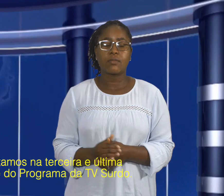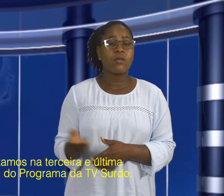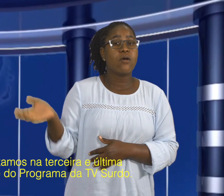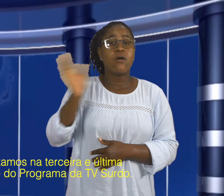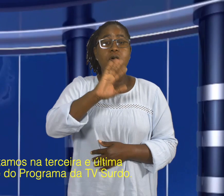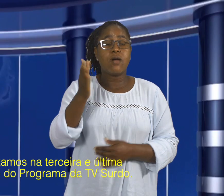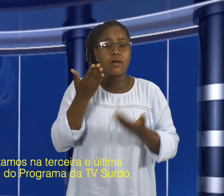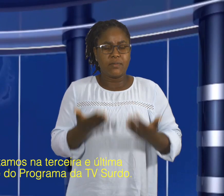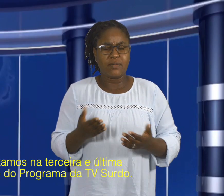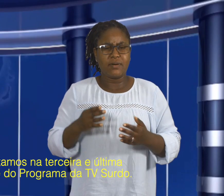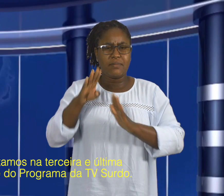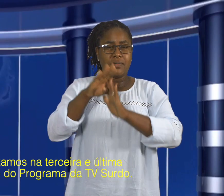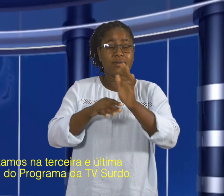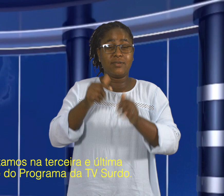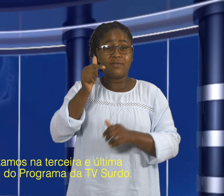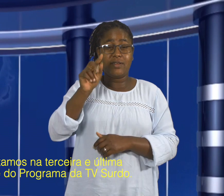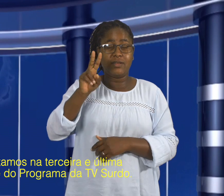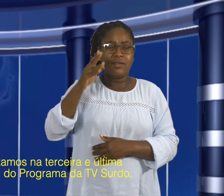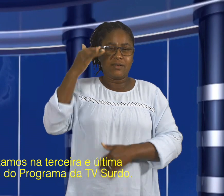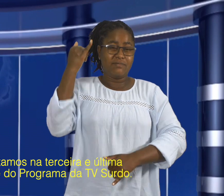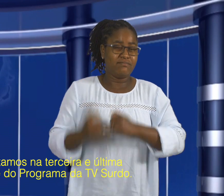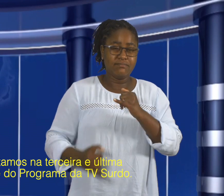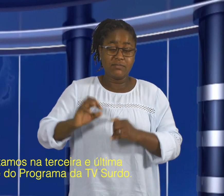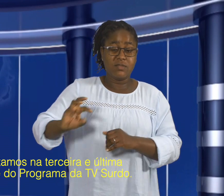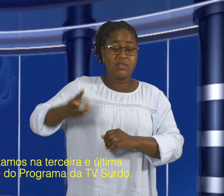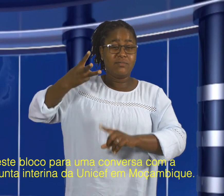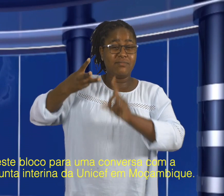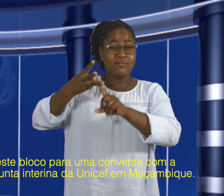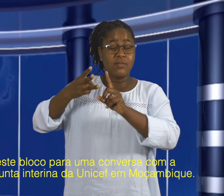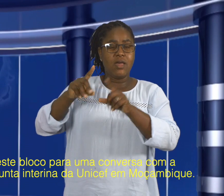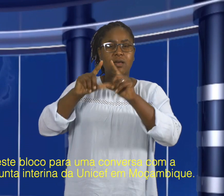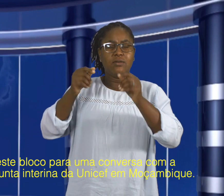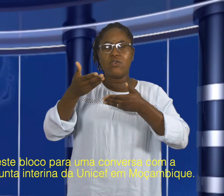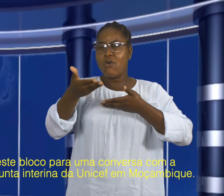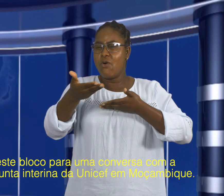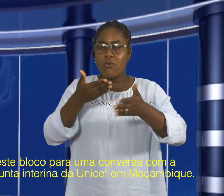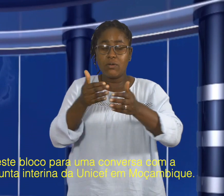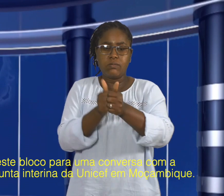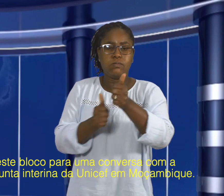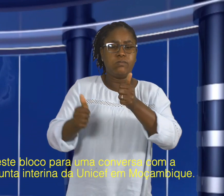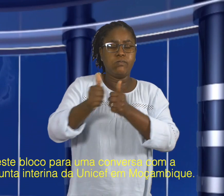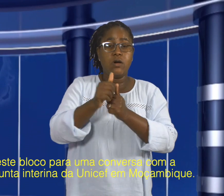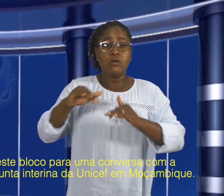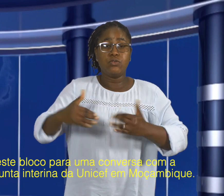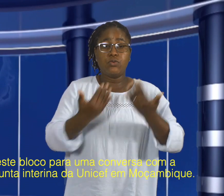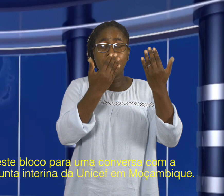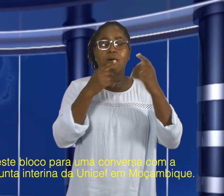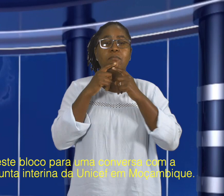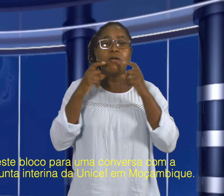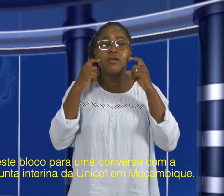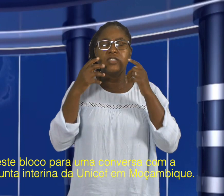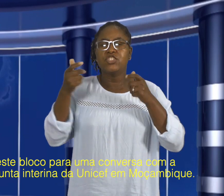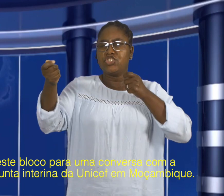Estamos na terceira e última parte do programa da TV surdo. Reservamos este bloco para uma conversa com a